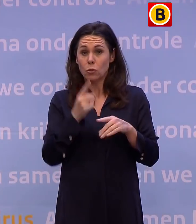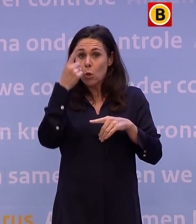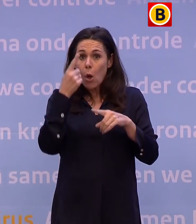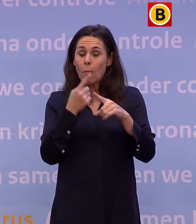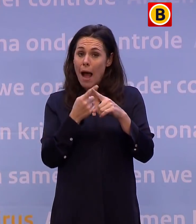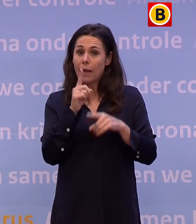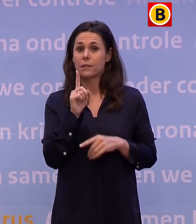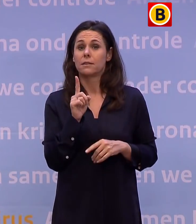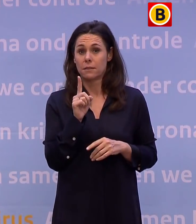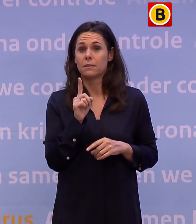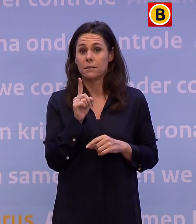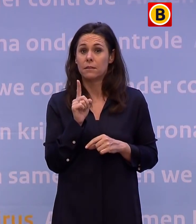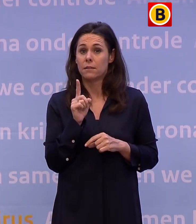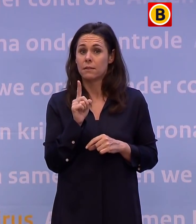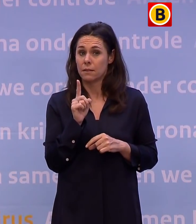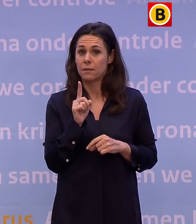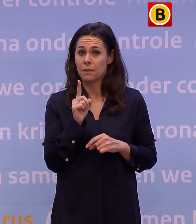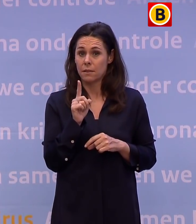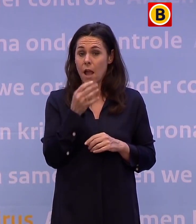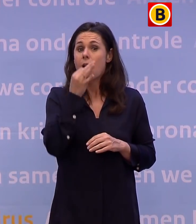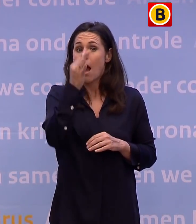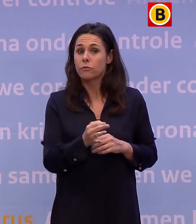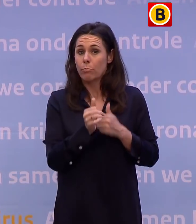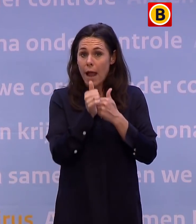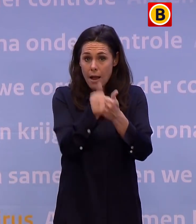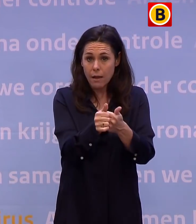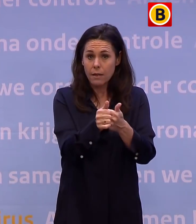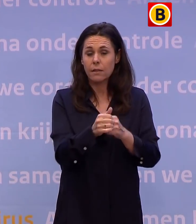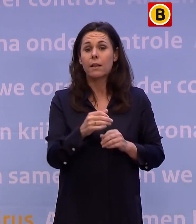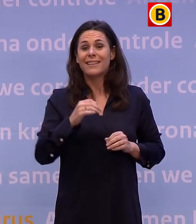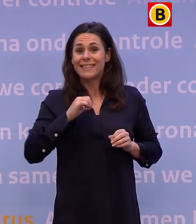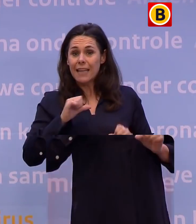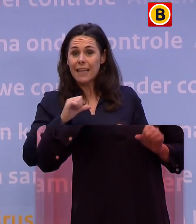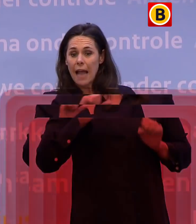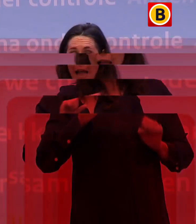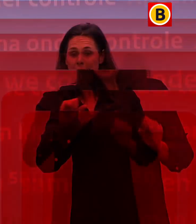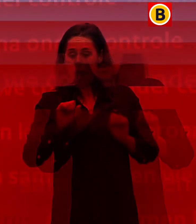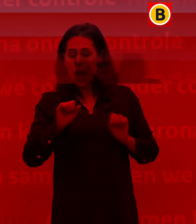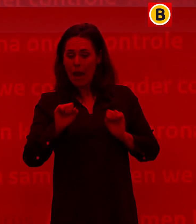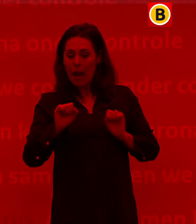nogmaals. Hou je aan de afspraken en bescherm jezelf en de mensen om je heen.